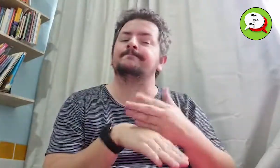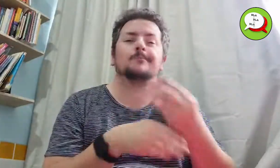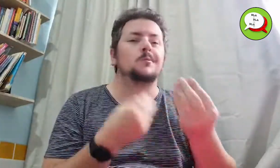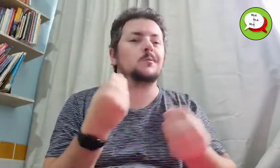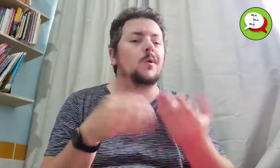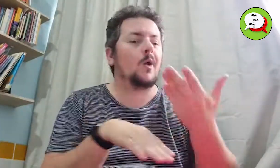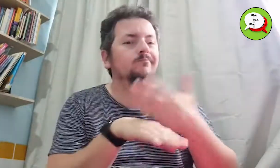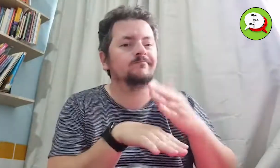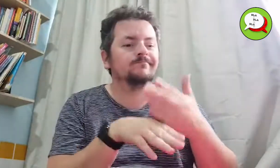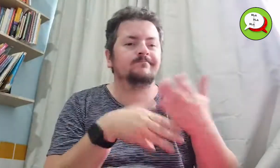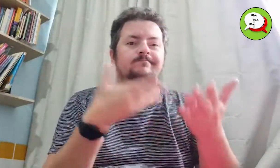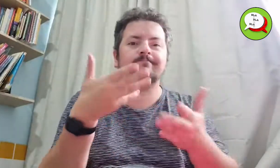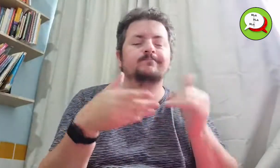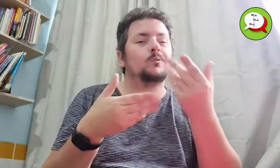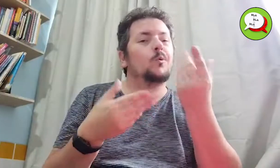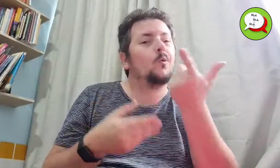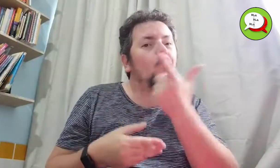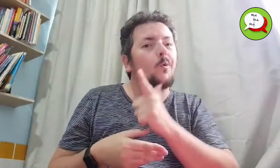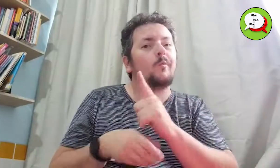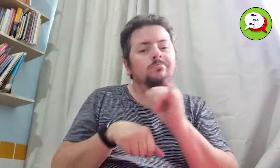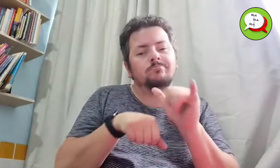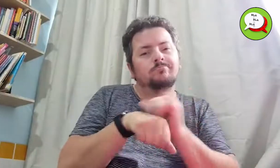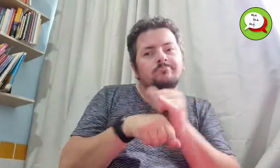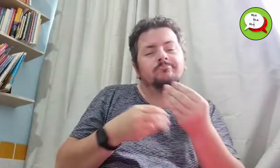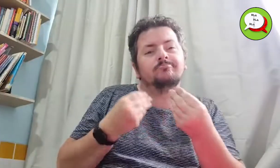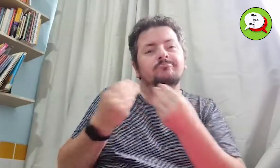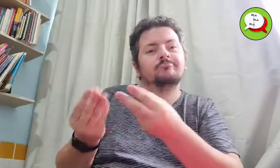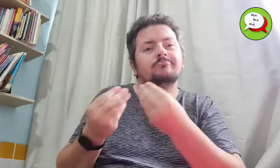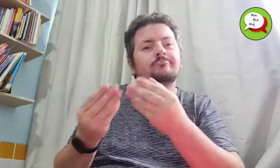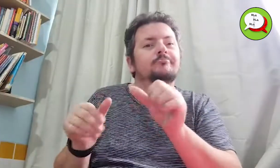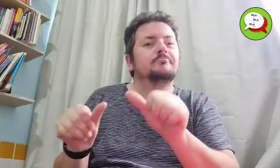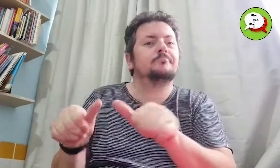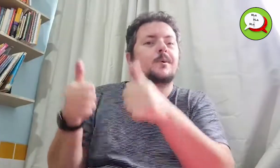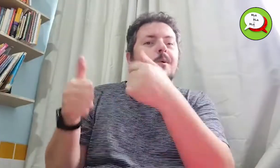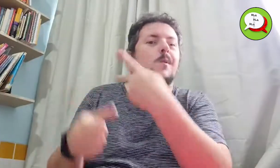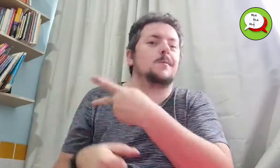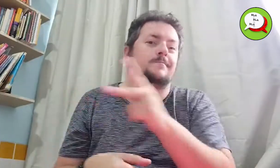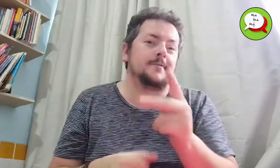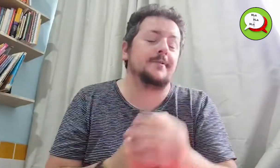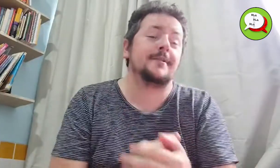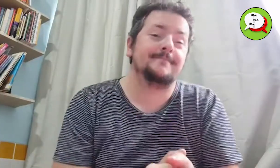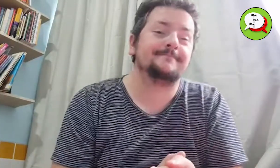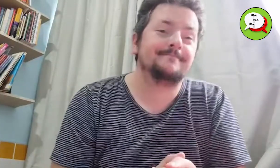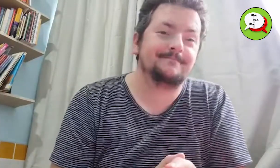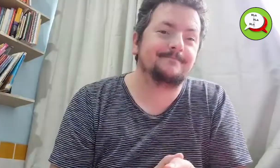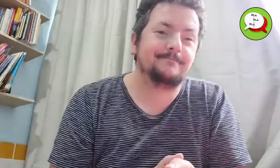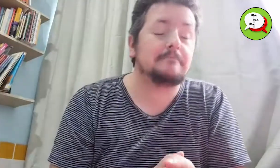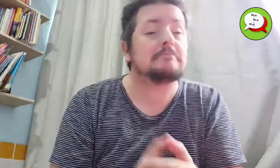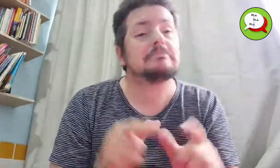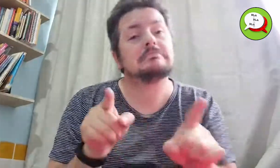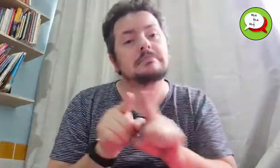de forma mais natural, para que ele consiga, através dessas estratégias, aprender de forma